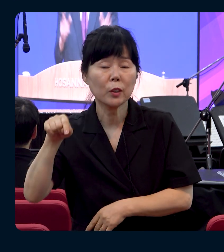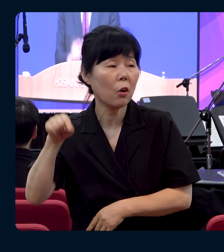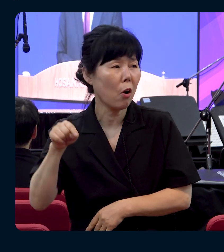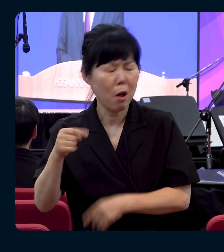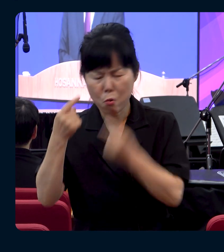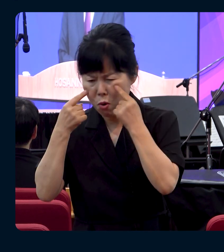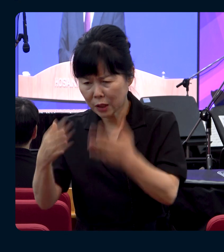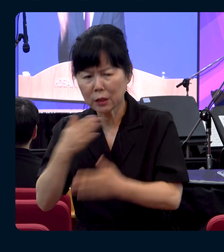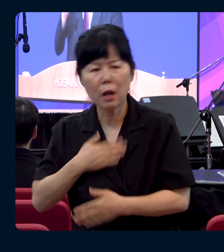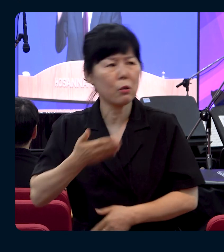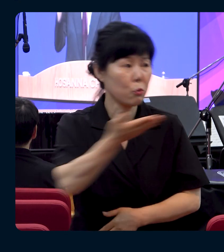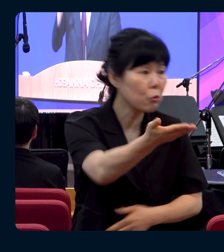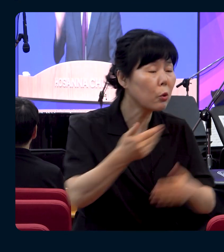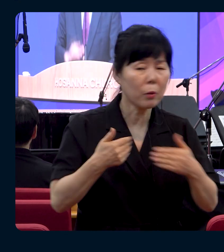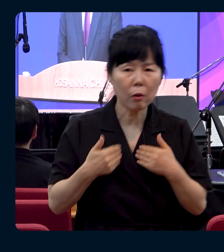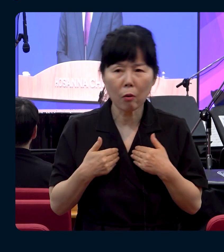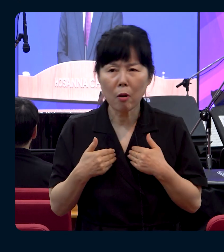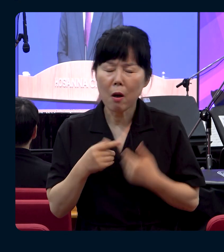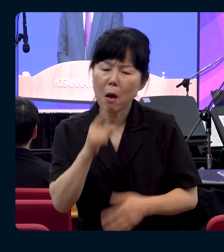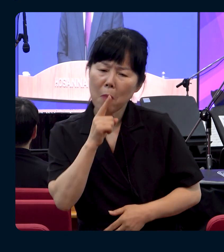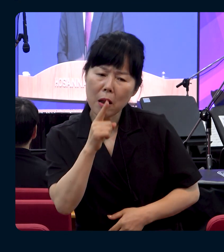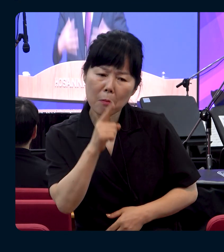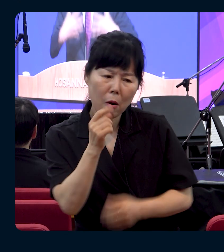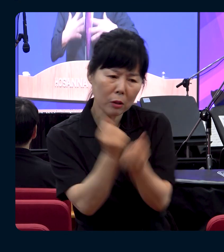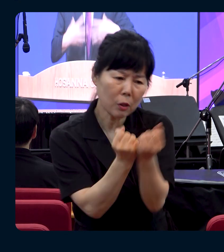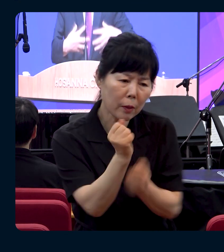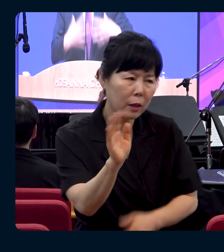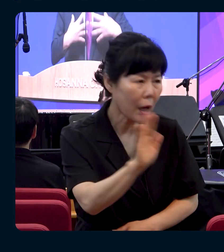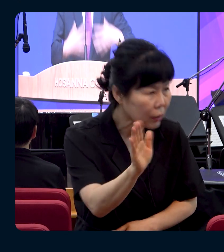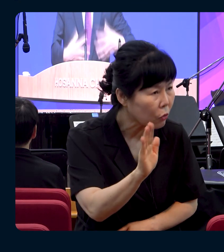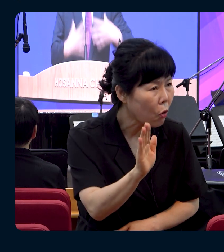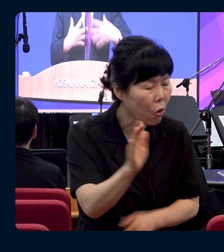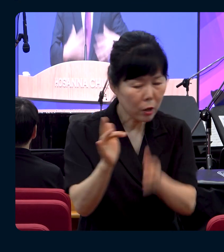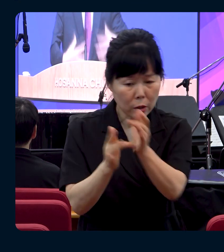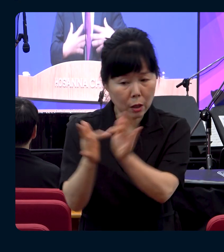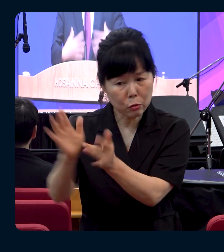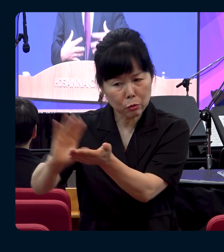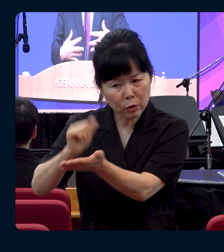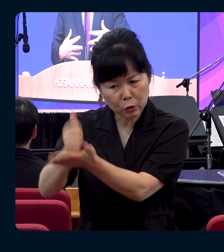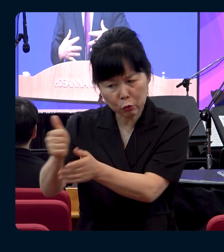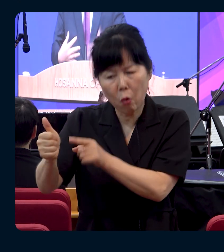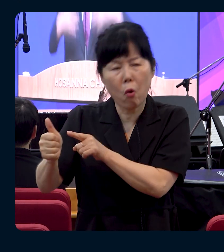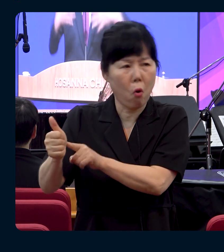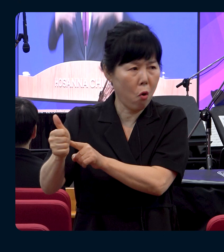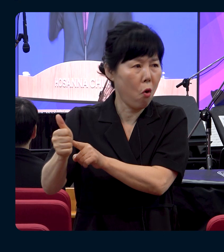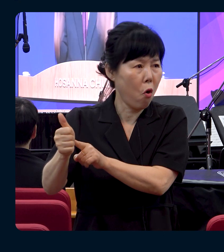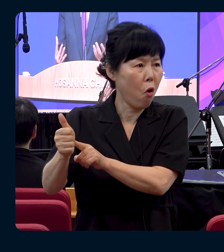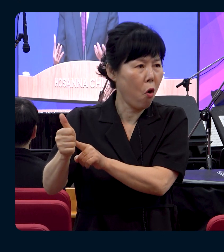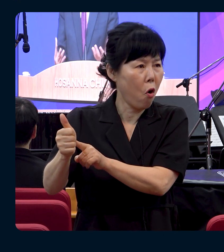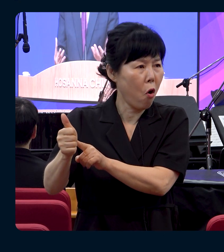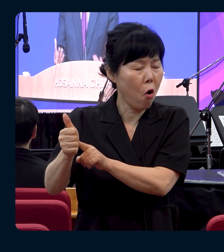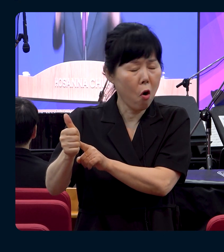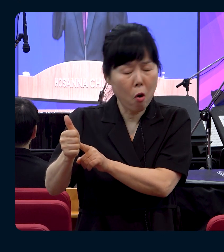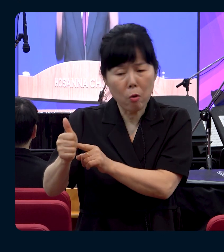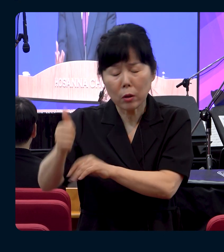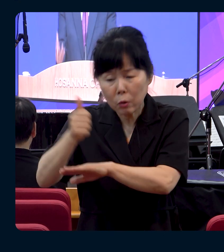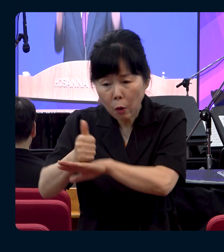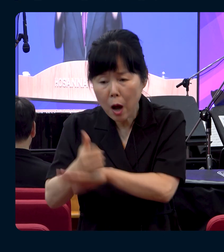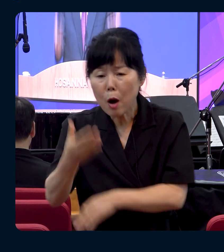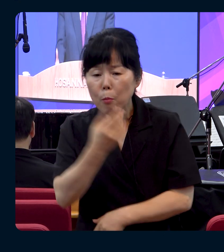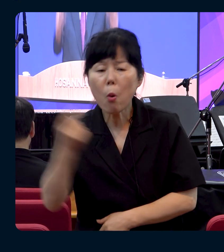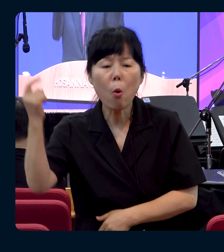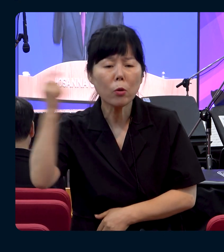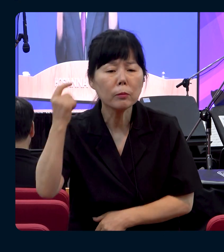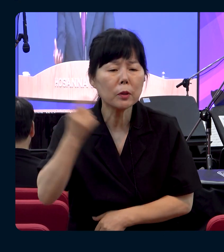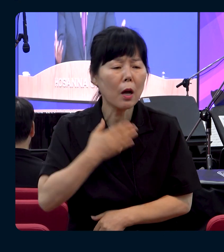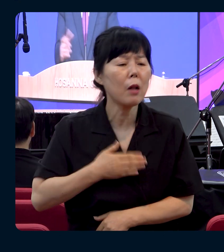있고, 말로 하는 거 말고요, 그 중심에 있는 예수 그리스도로 인해서 복음이 이런 거구나 하는 것을 확실하게